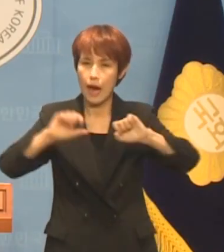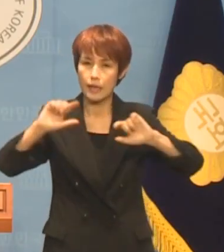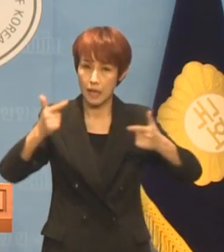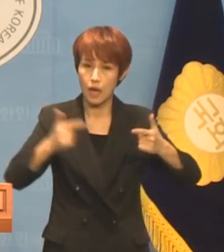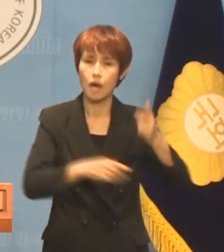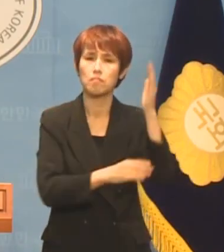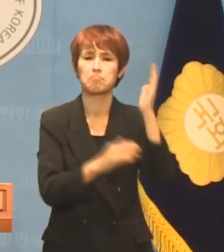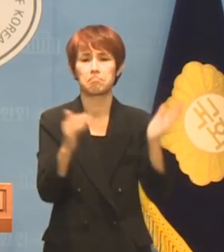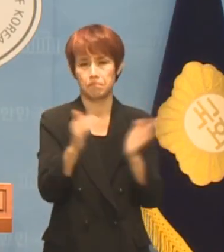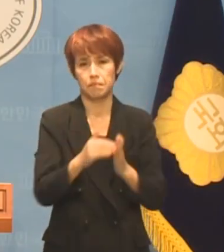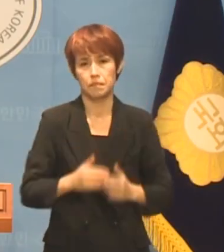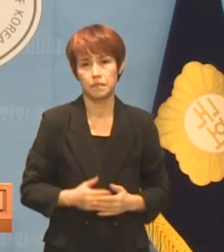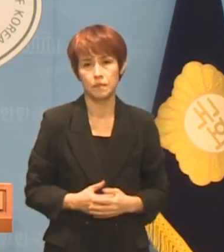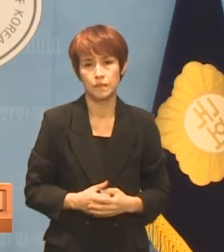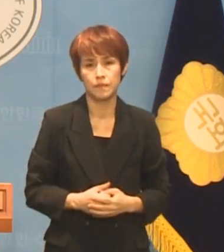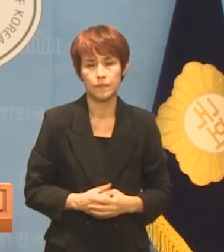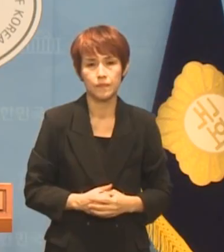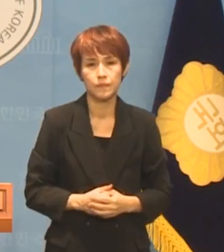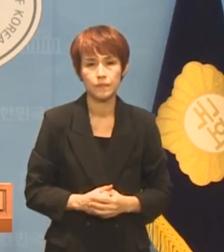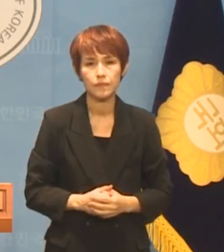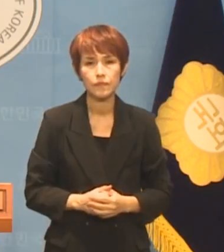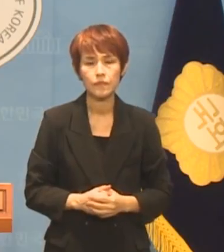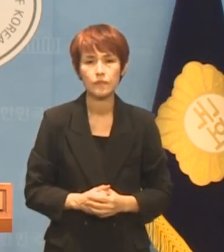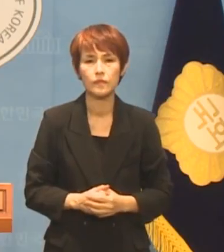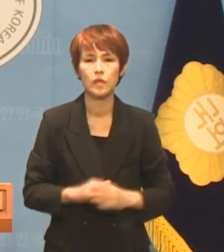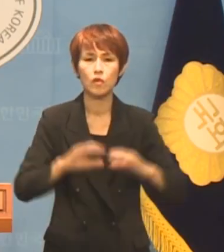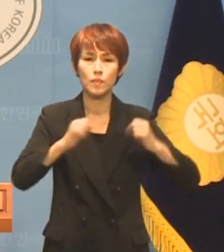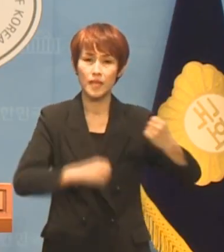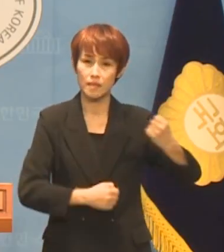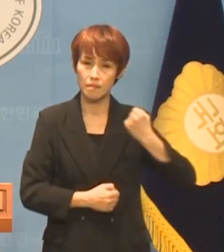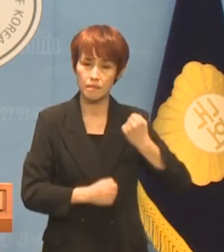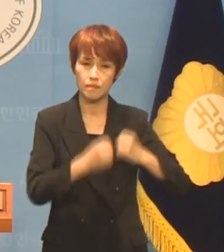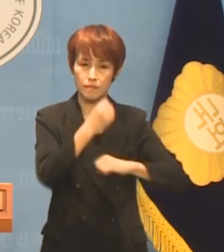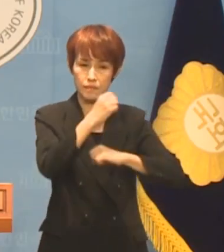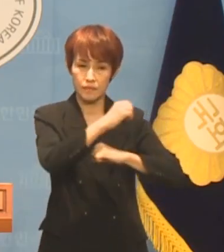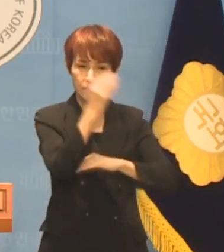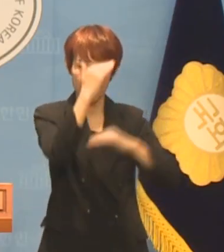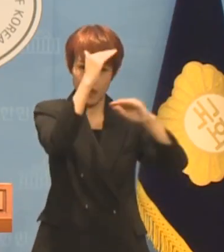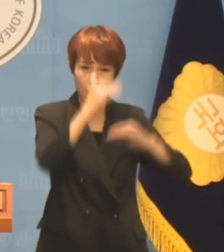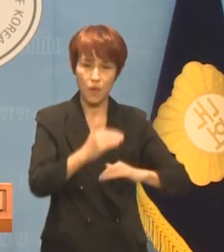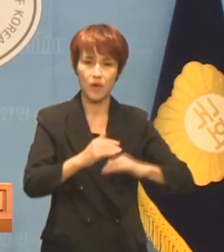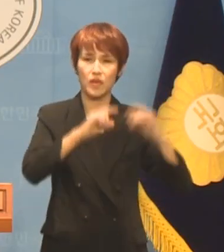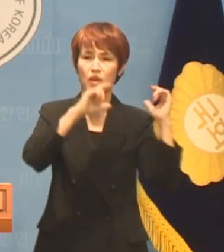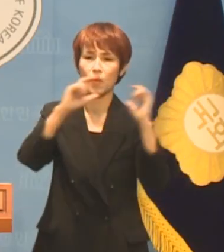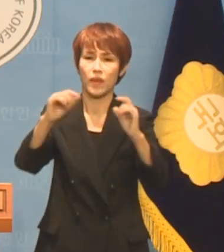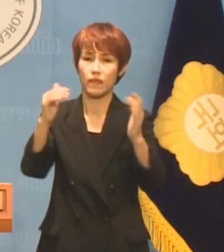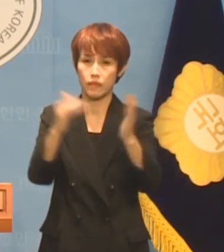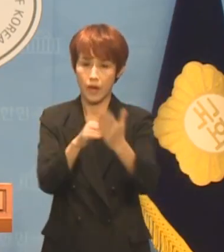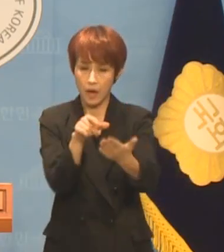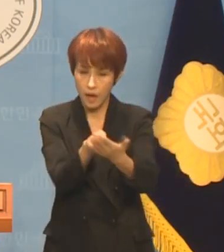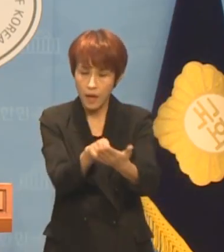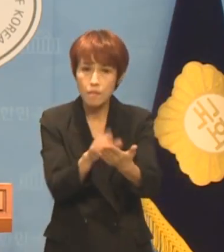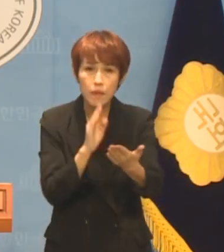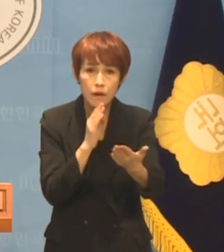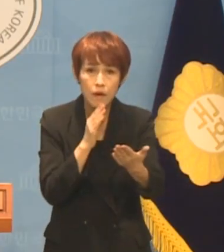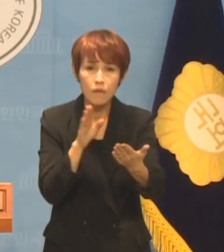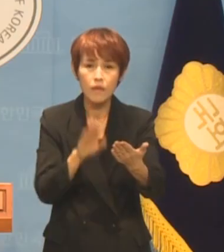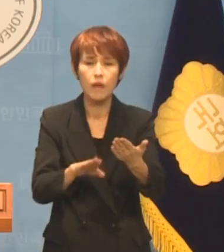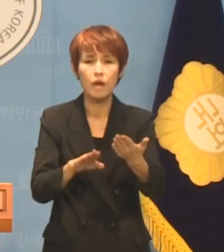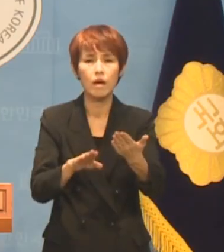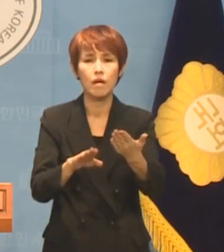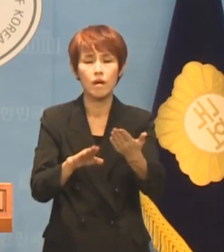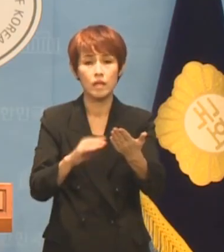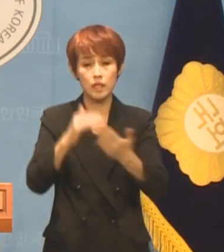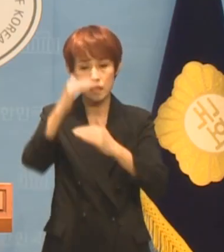라고 언급했습니다. 국민의힘 보도자료에서 경고하였다라고 적시하였으나 사실상